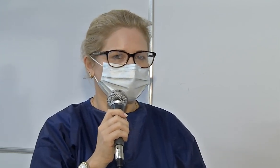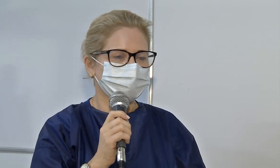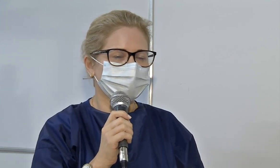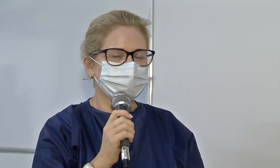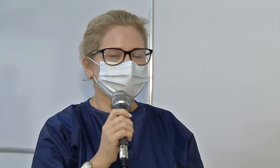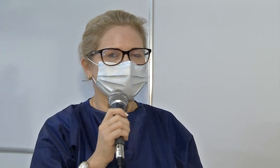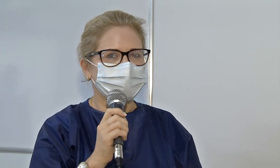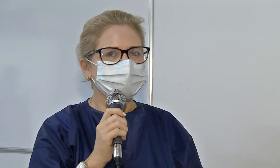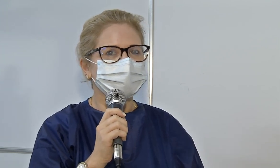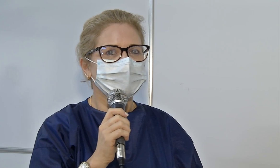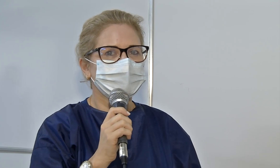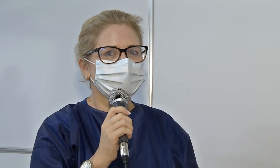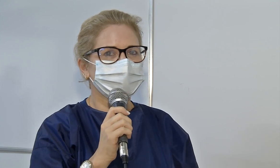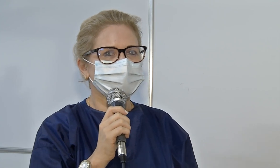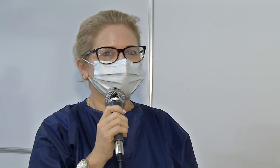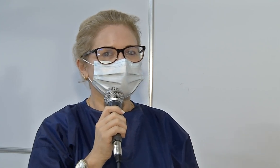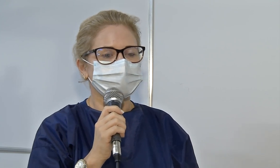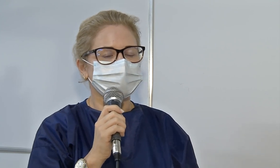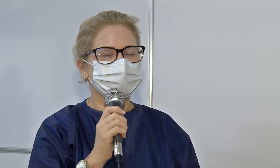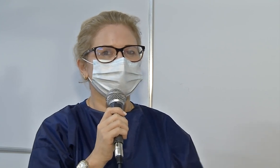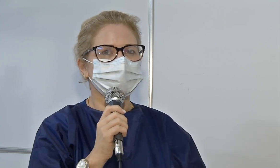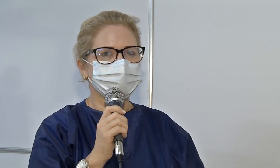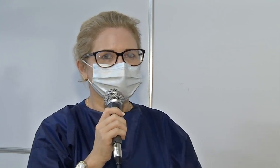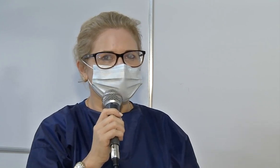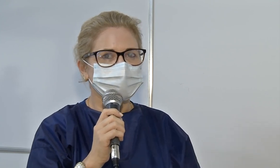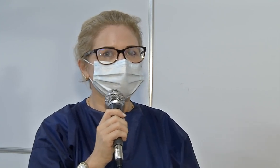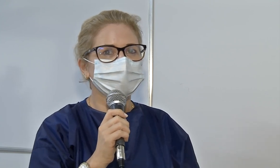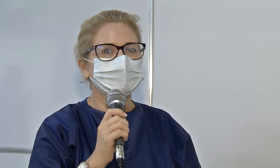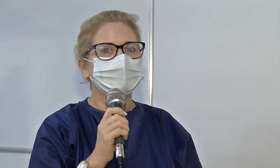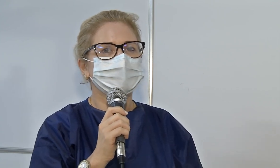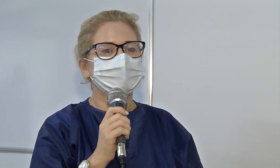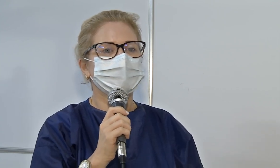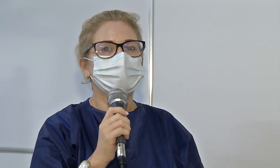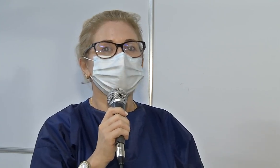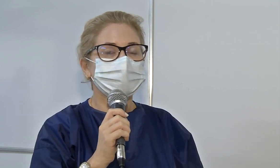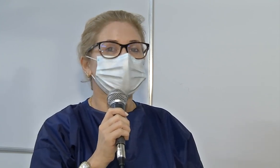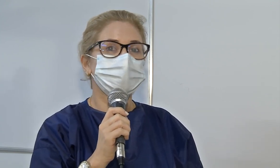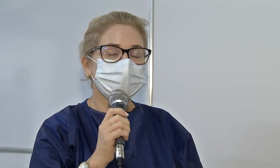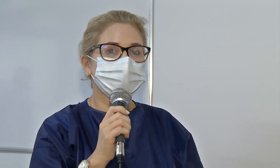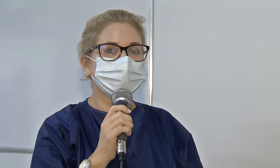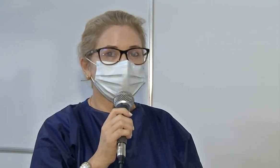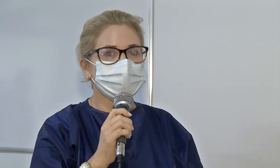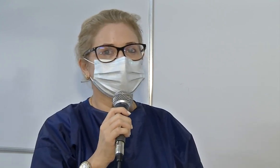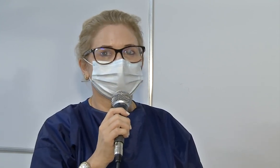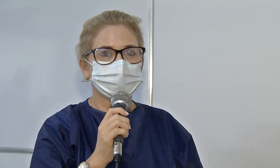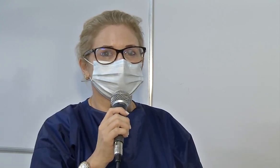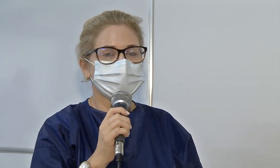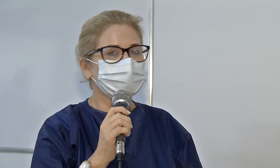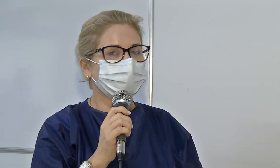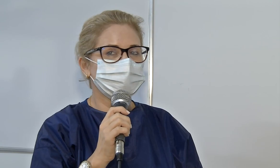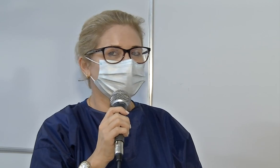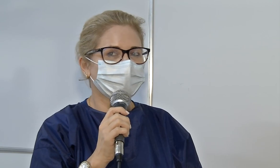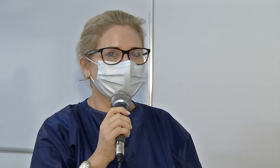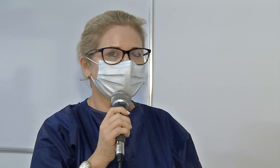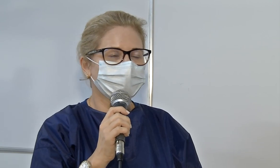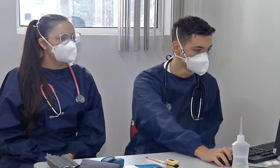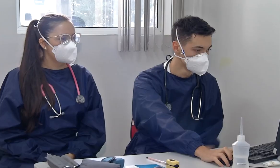fico emocionada de ver atender, de quanto eles evoluíram, e é um projeto que surgiu dos acadêmicos, não foi minha ideia.